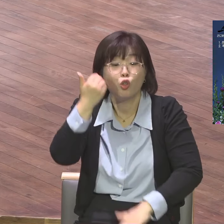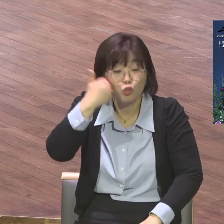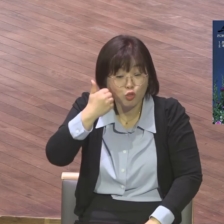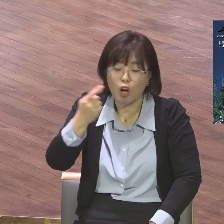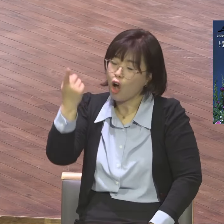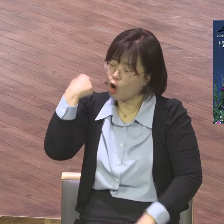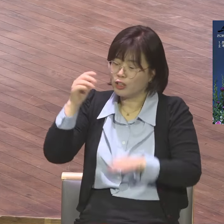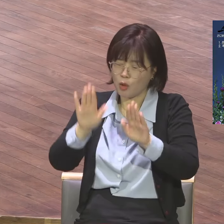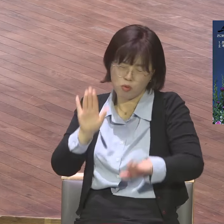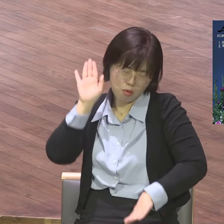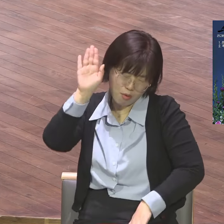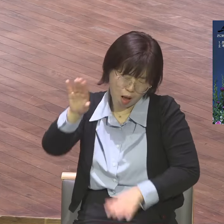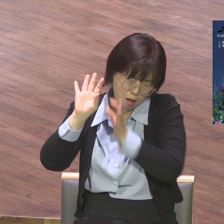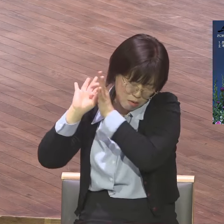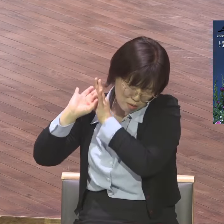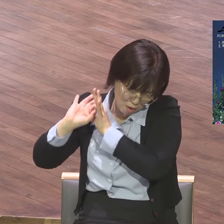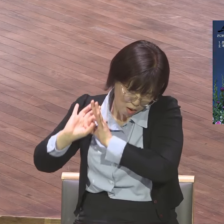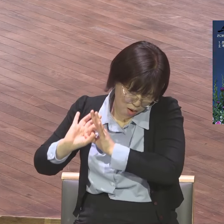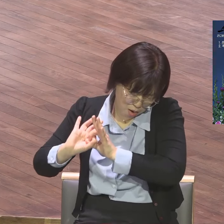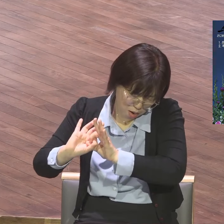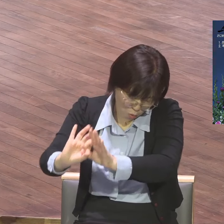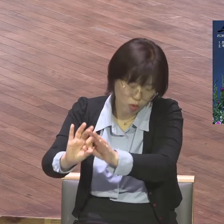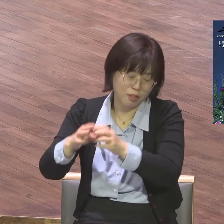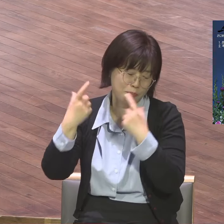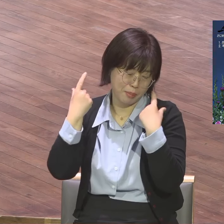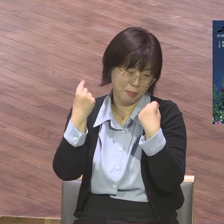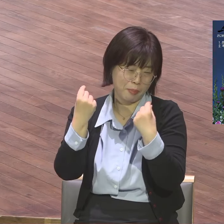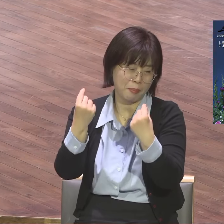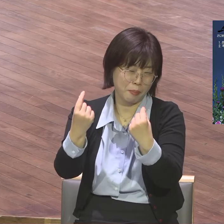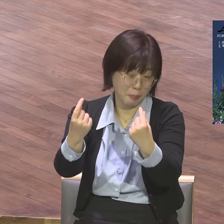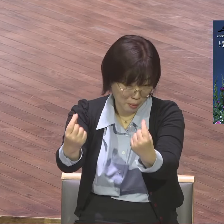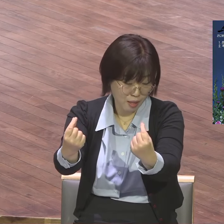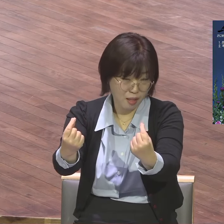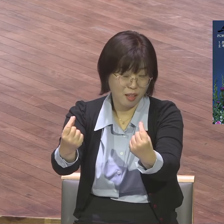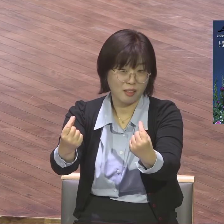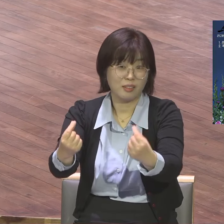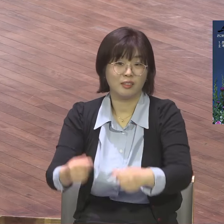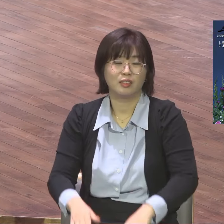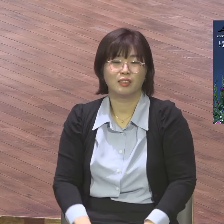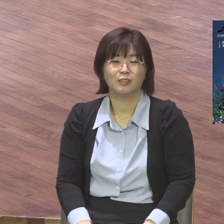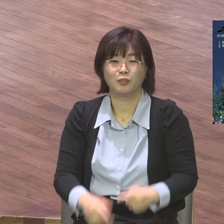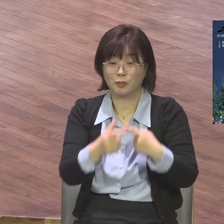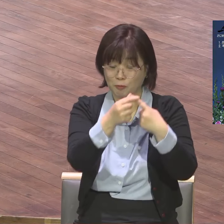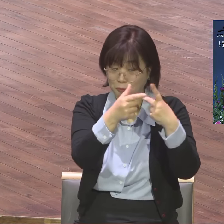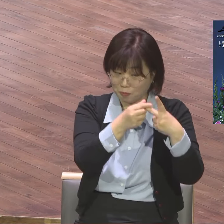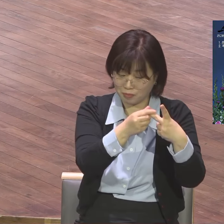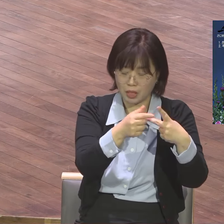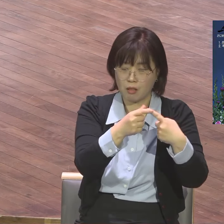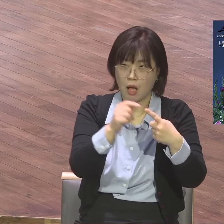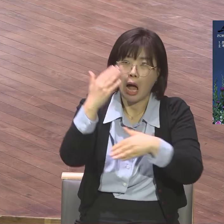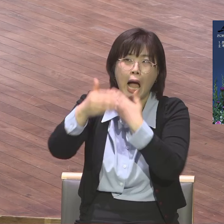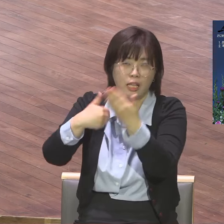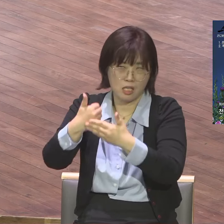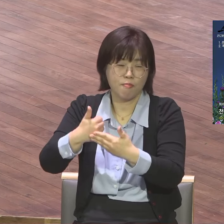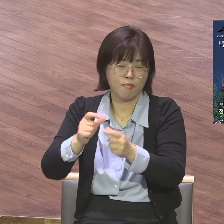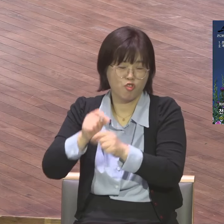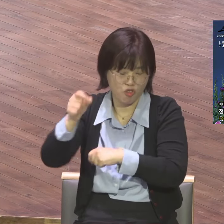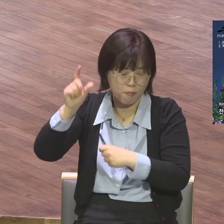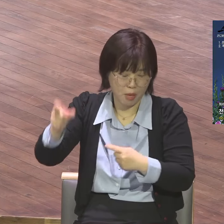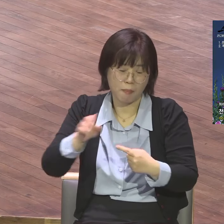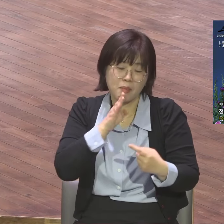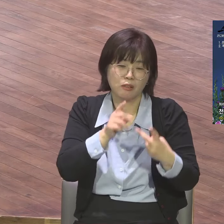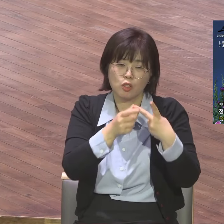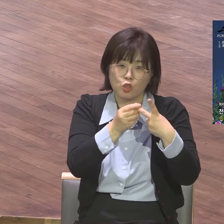두 번째는 하나님의 말씀이 영원함을 발견했어. 마태복음 24장 35절에 천지는